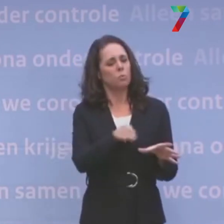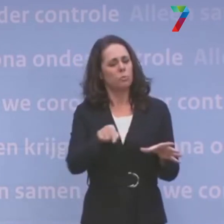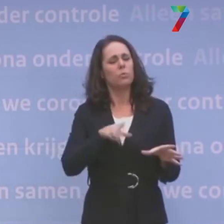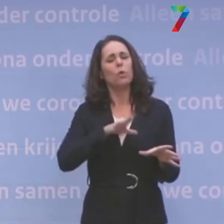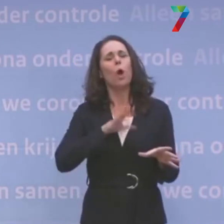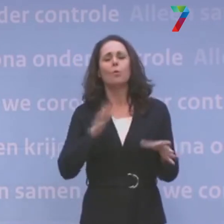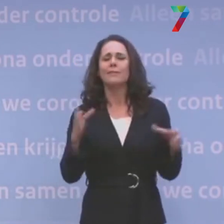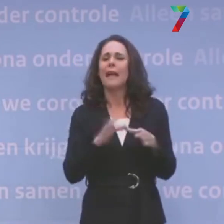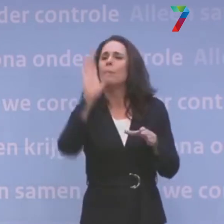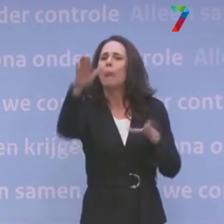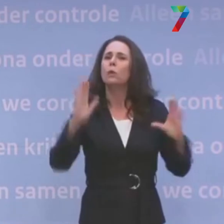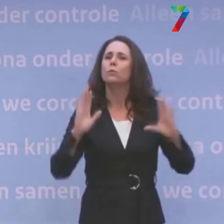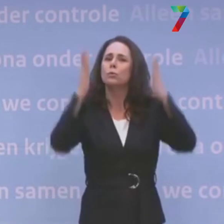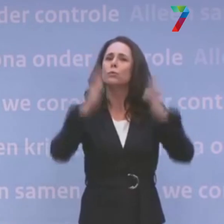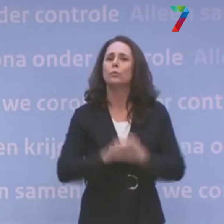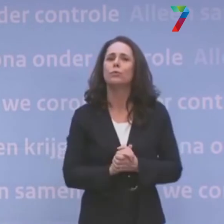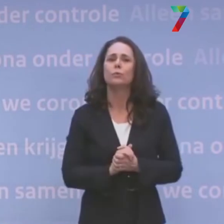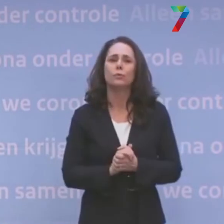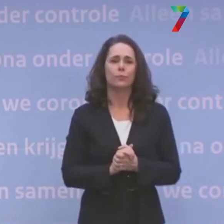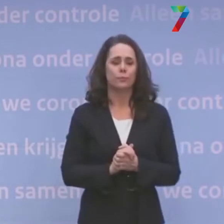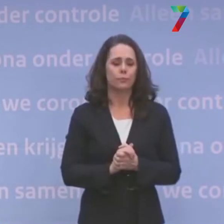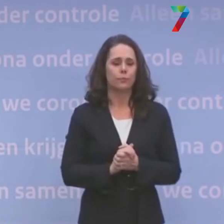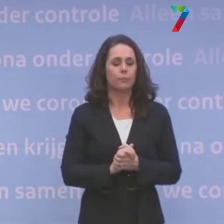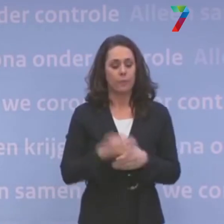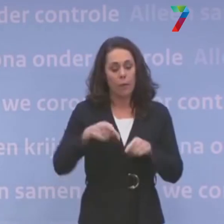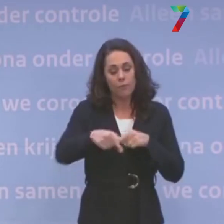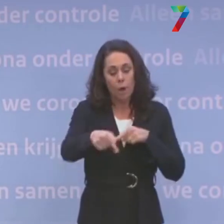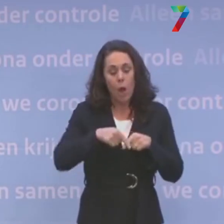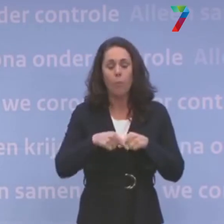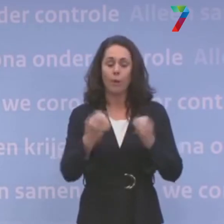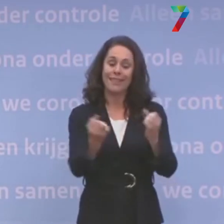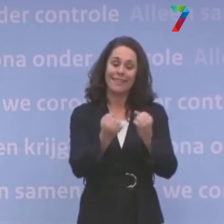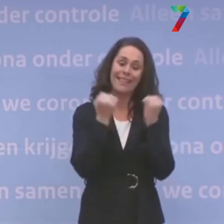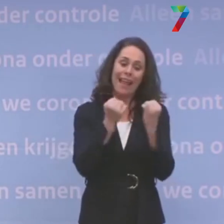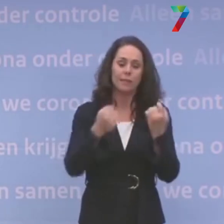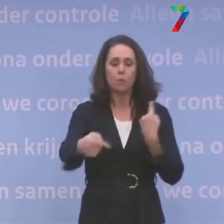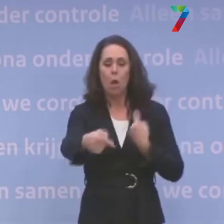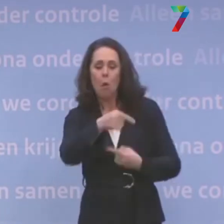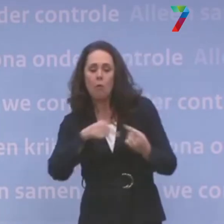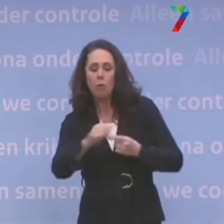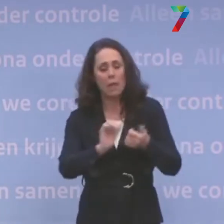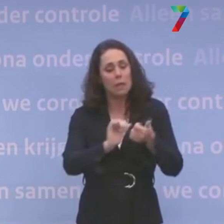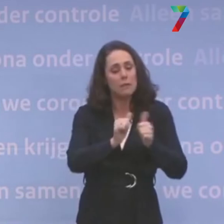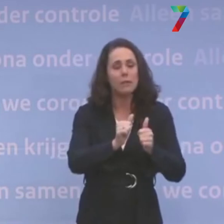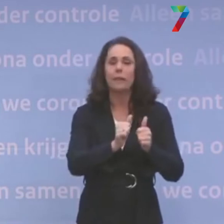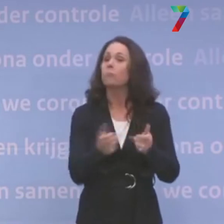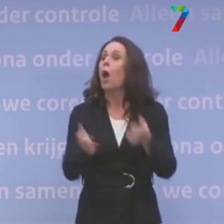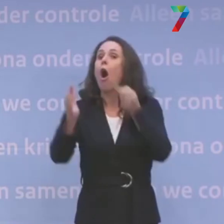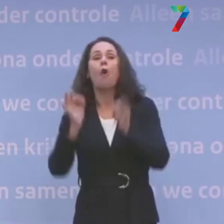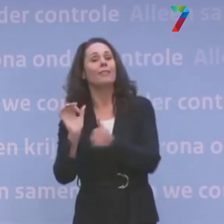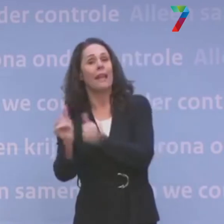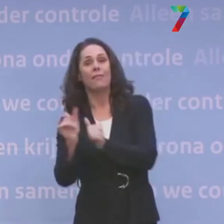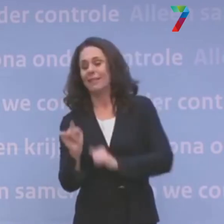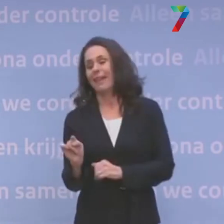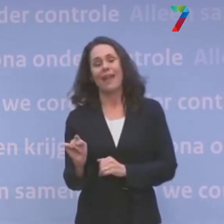al samen buiten speelt. Voorlopig blijft het bij trainen en onderlinge potjes, maar geen officiële wedstrijden, want die